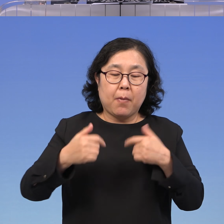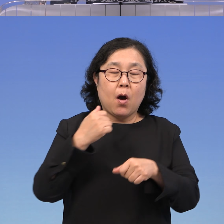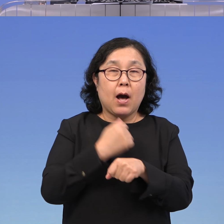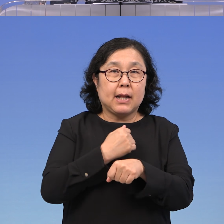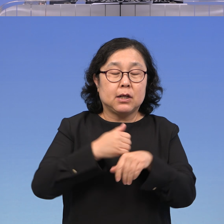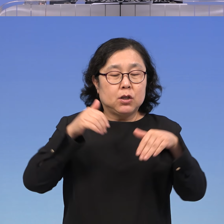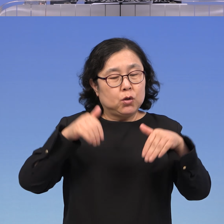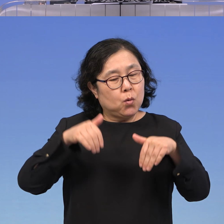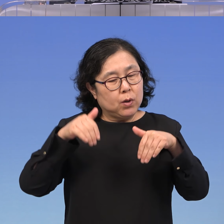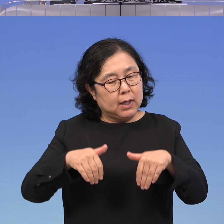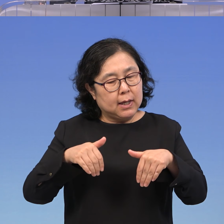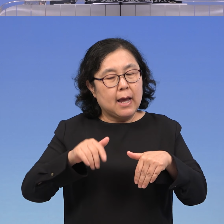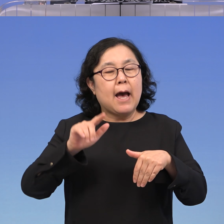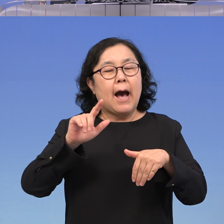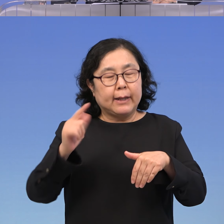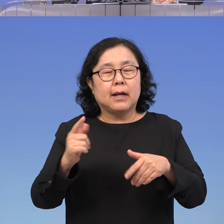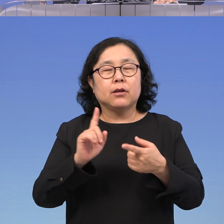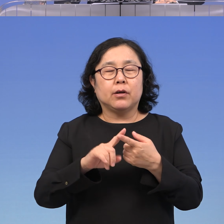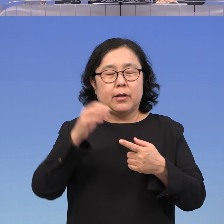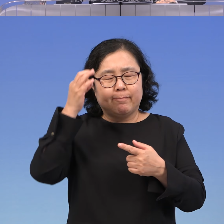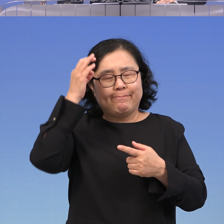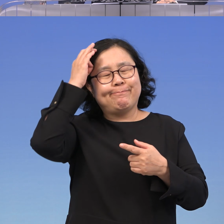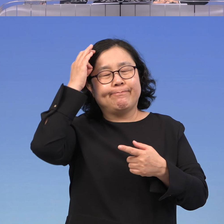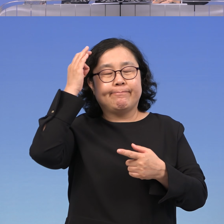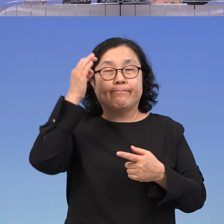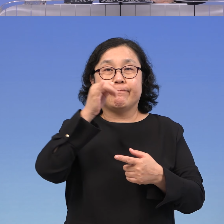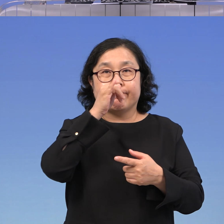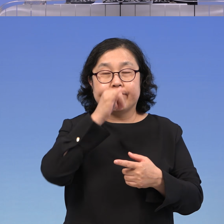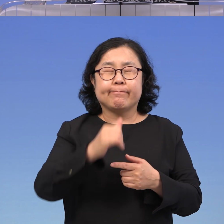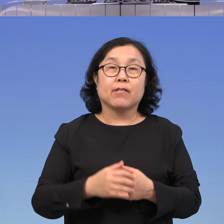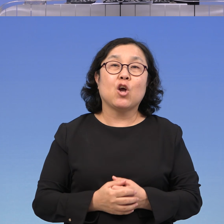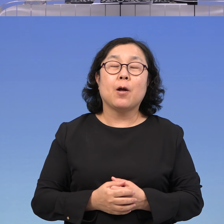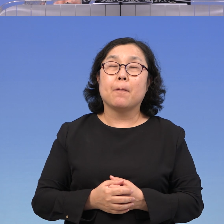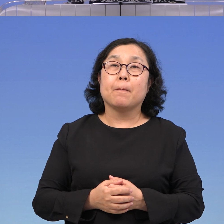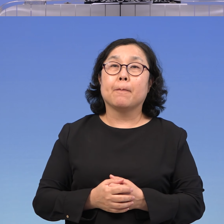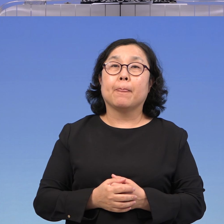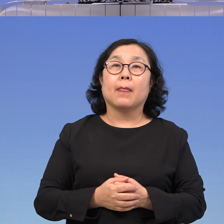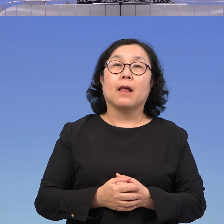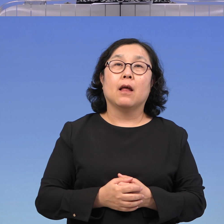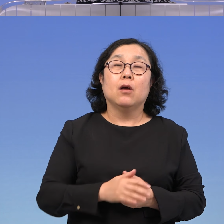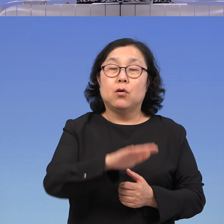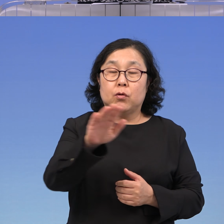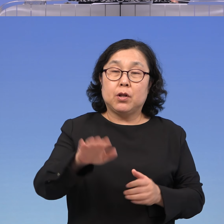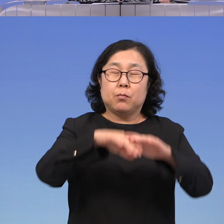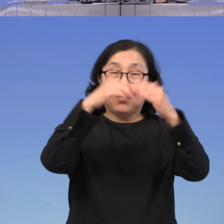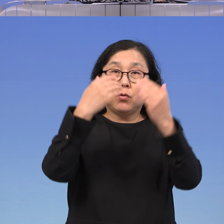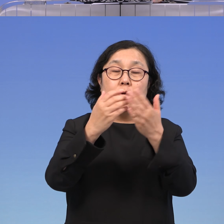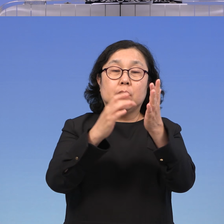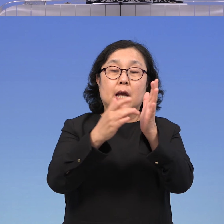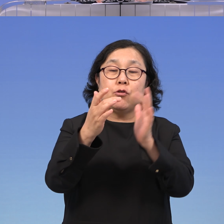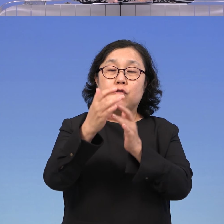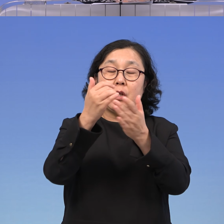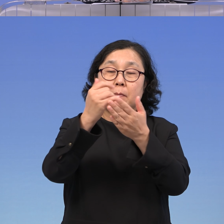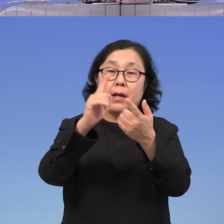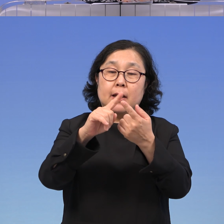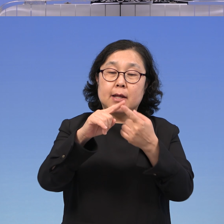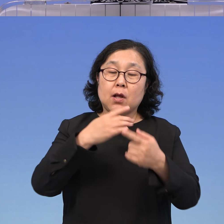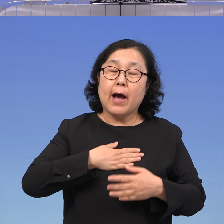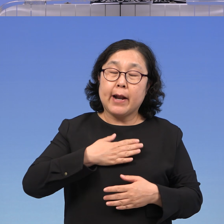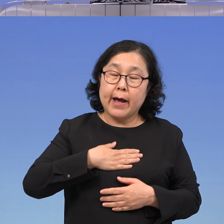종이 된다는 것을 의미하는 게 아니라는 겁니다 우리 여러분 예수님의 대한 지식 가져야 됩니다 공부해야